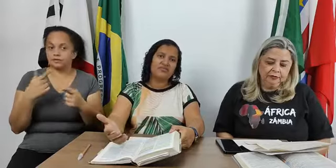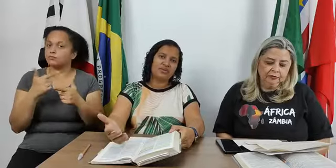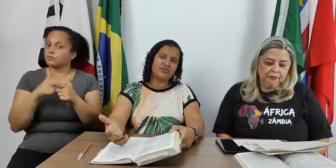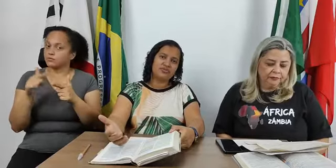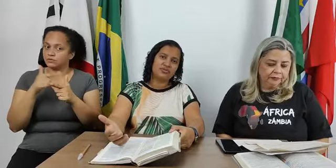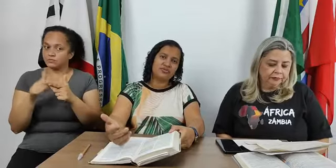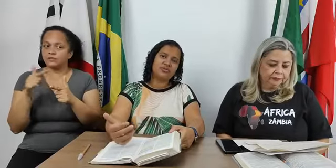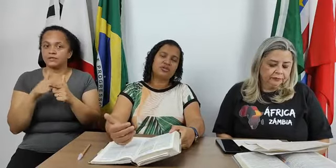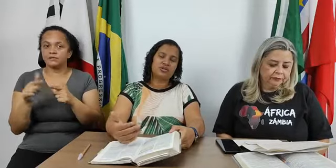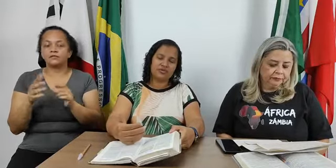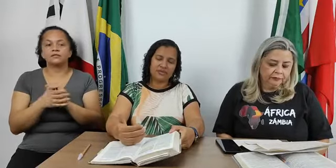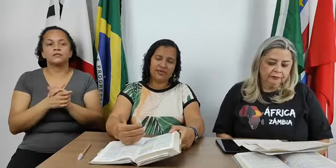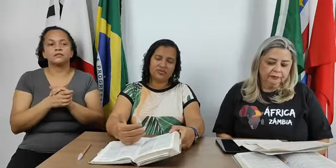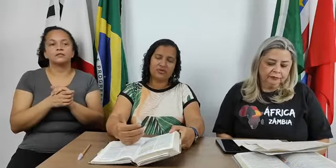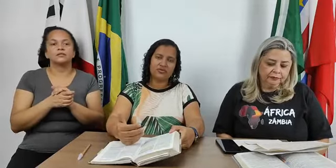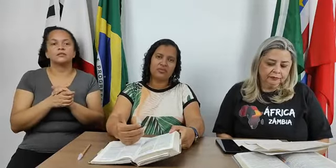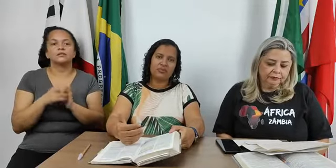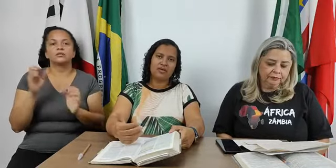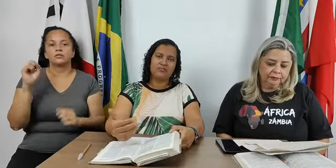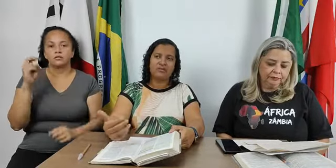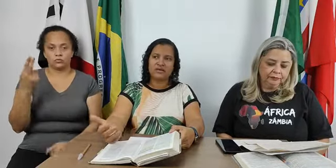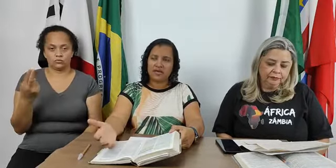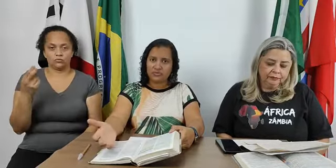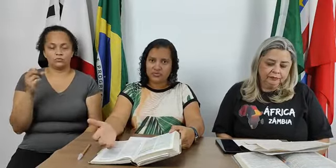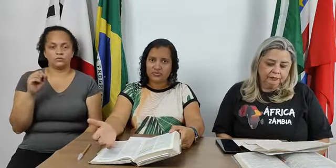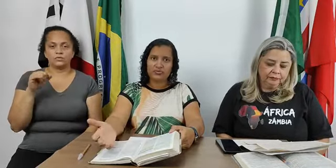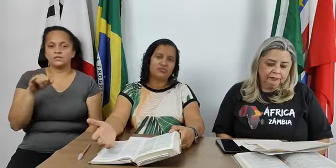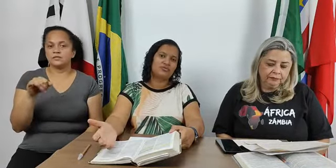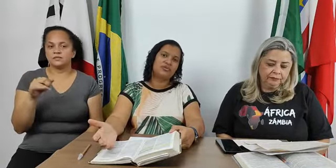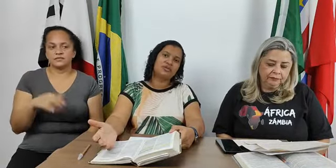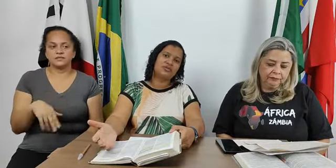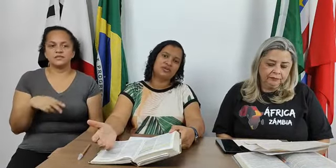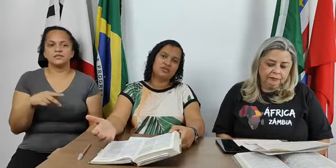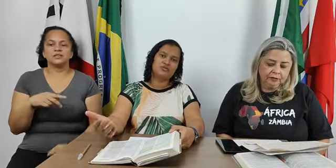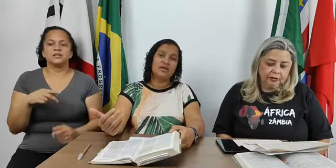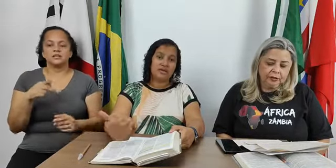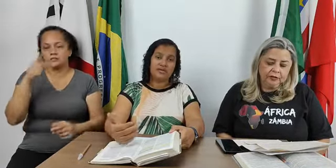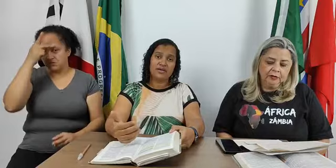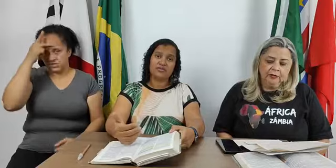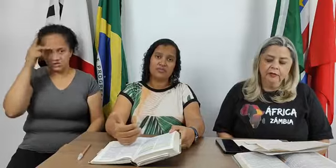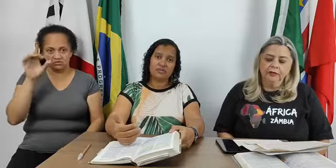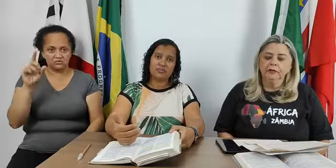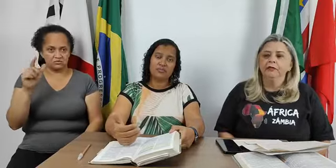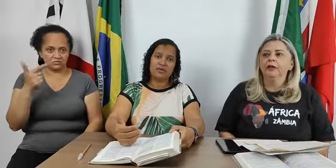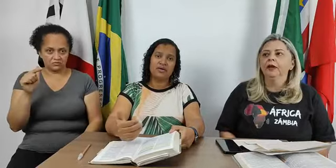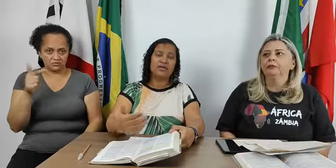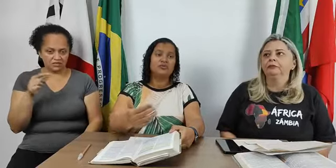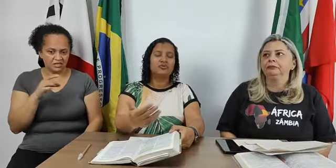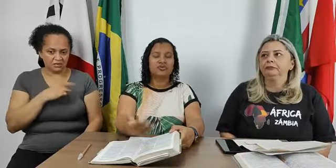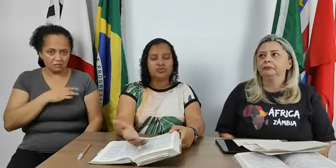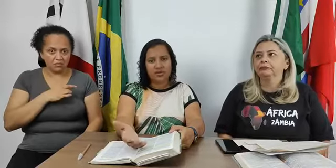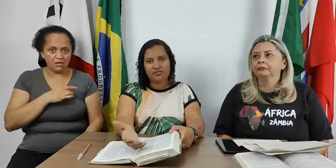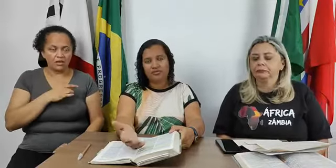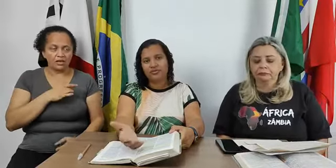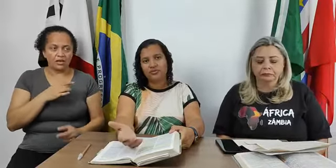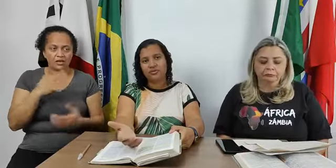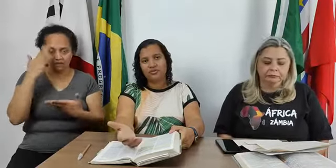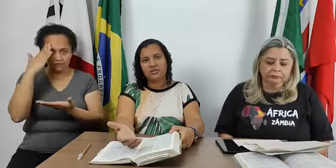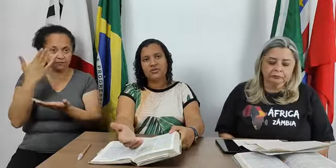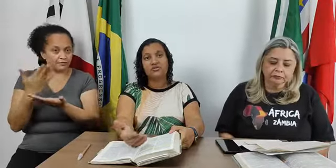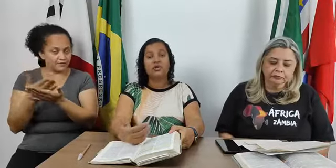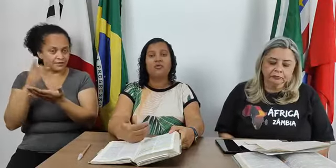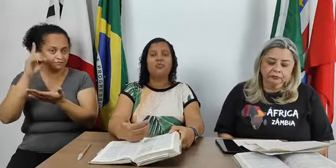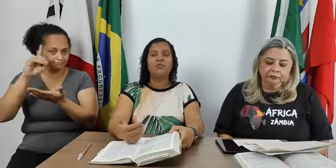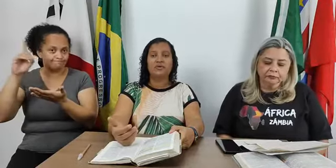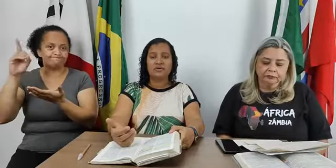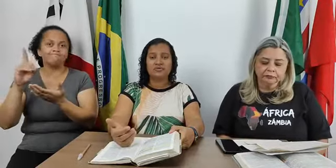aquele prefeito não for temente a Deus, ele vai te causar problema. Se aquele professor não for temente a Deus, ele vai te causar problema. Se o teu chefe não for temente